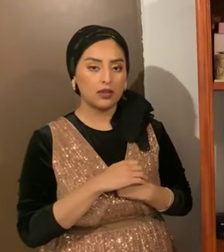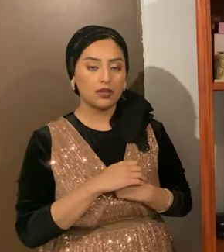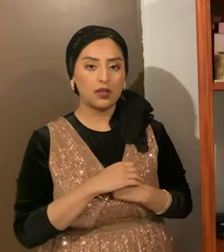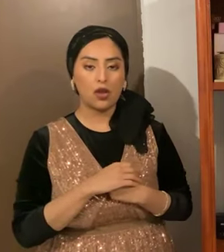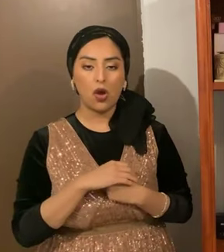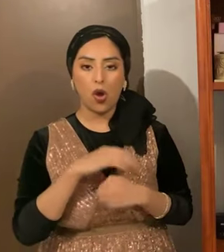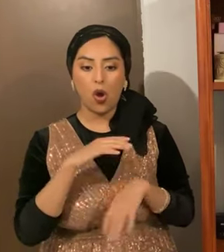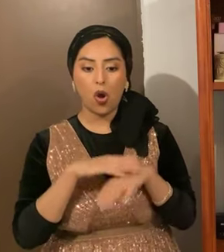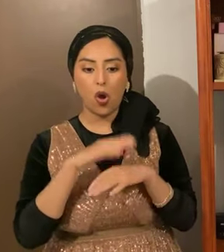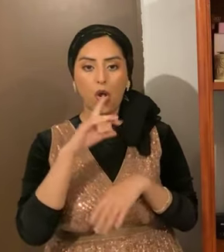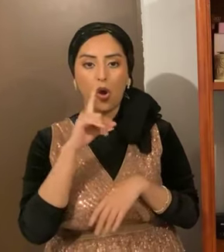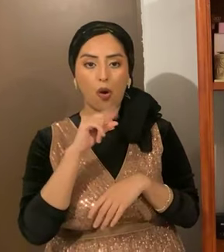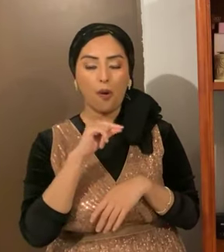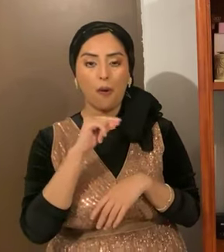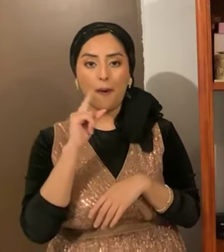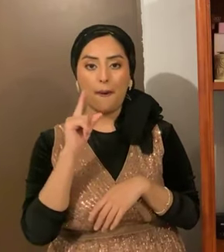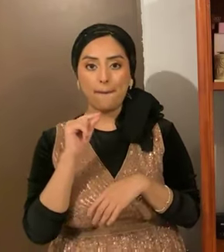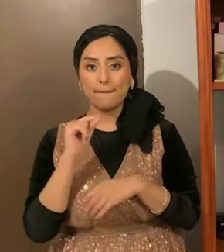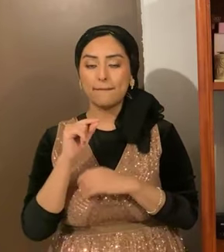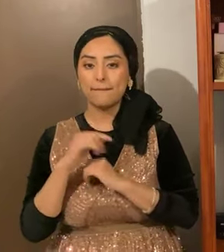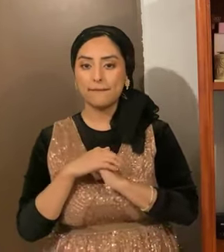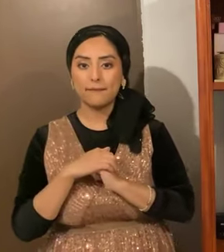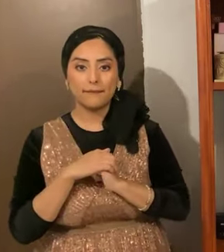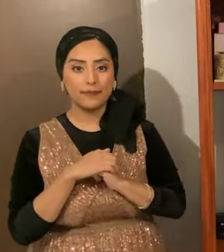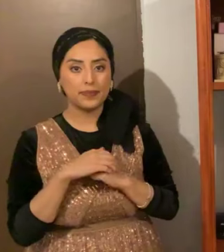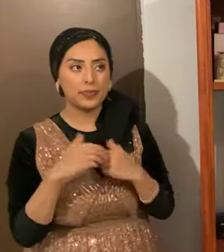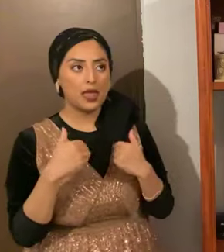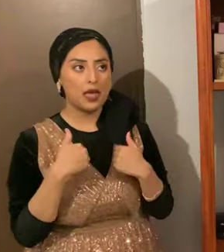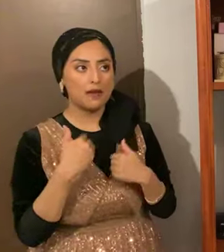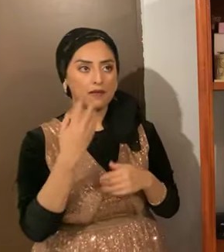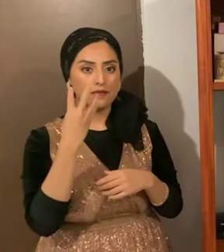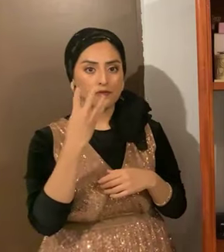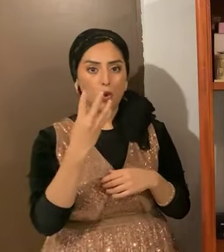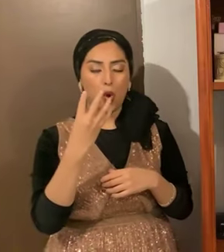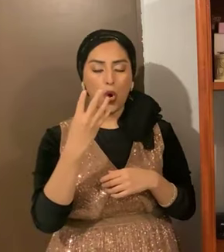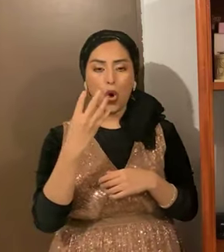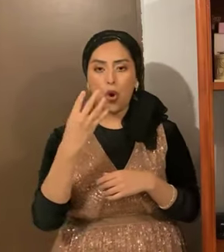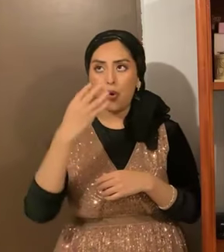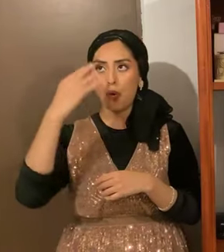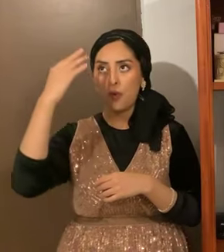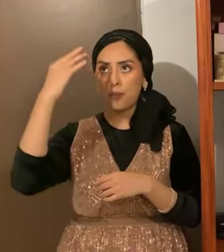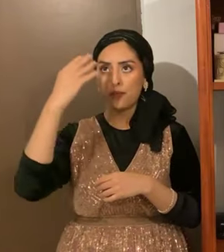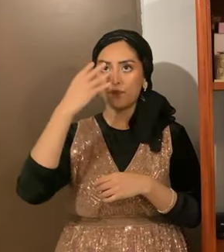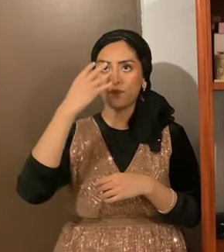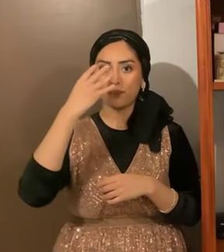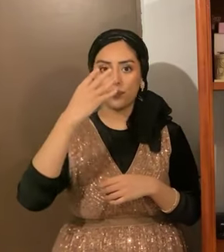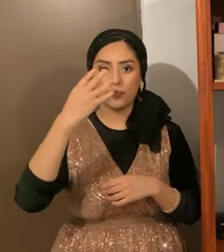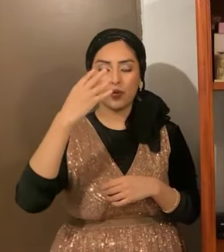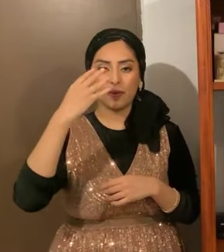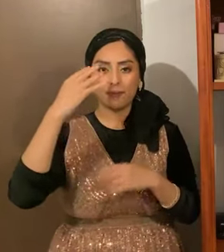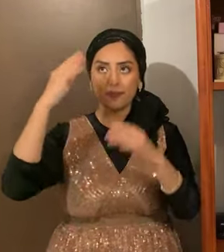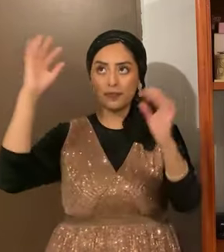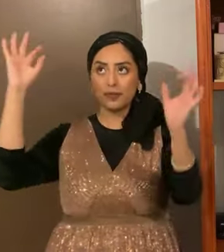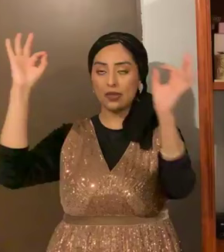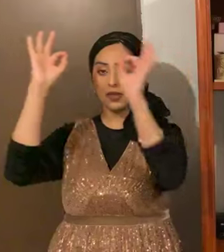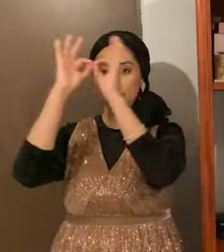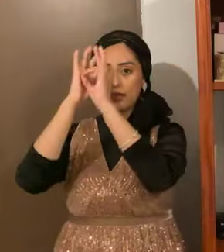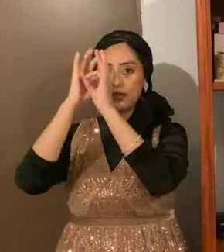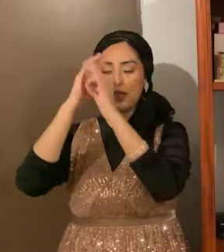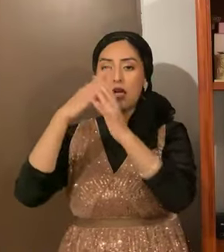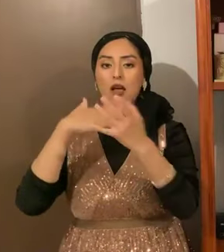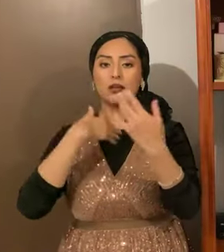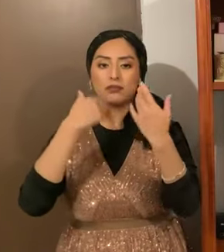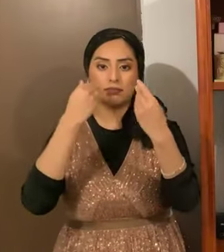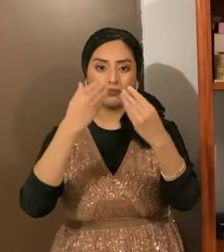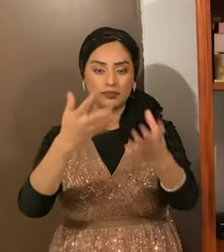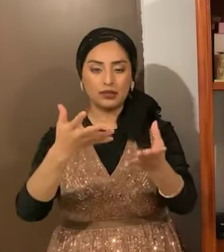el 2020 hubo 4 eclipses penumbrales. Y entonces yo lo